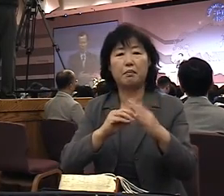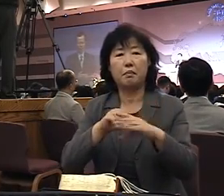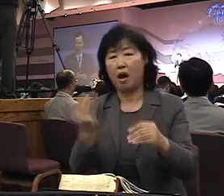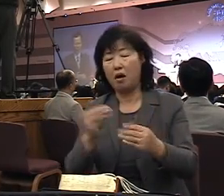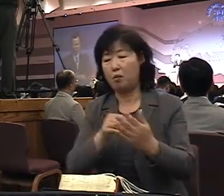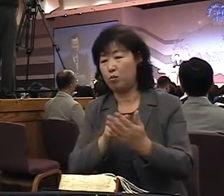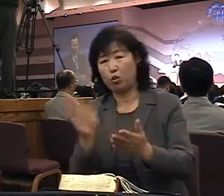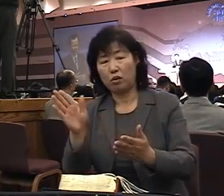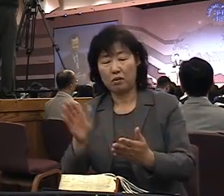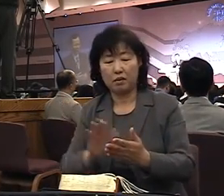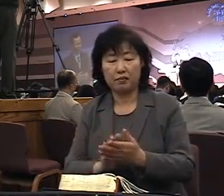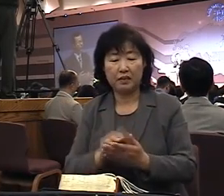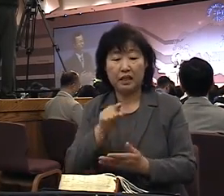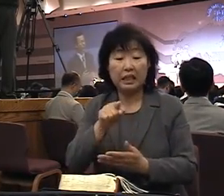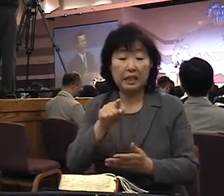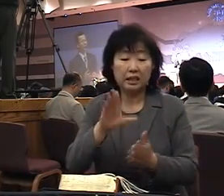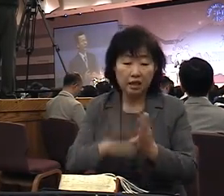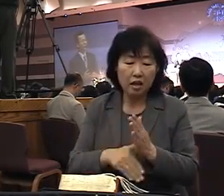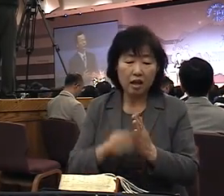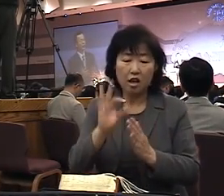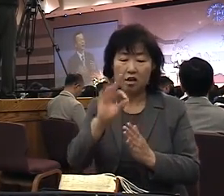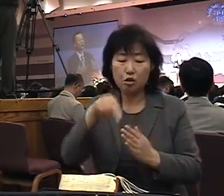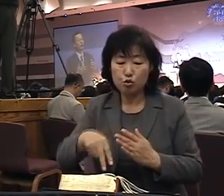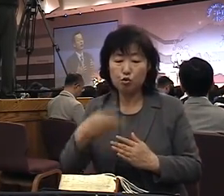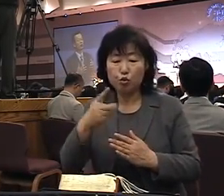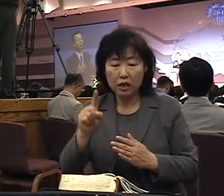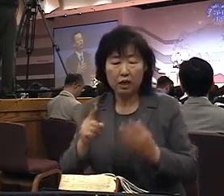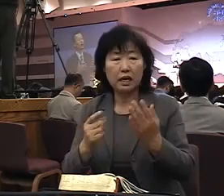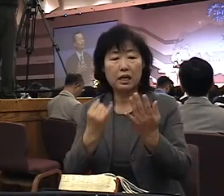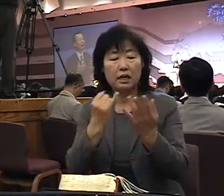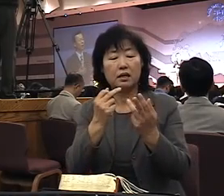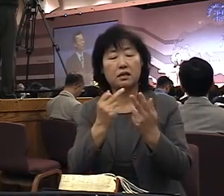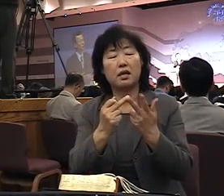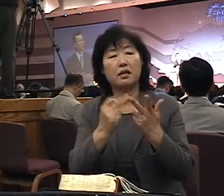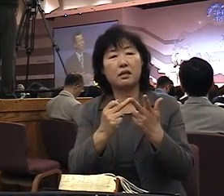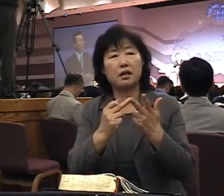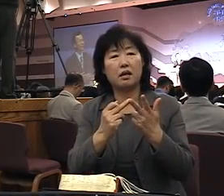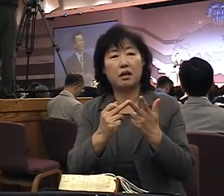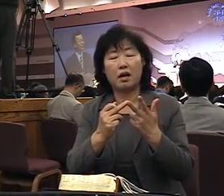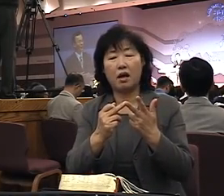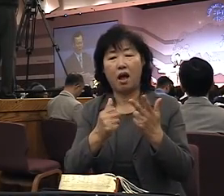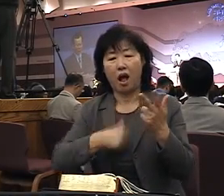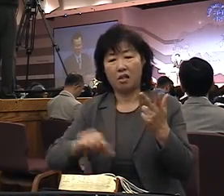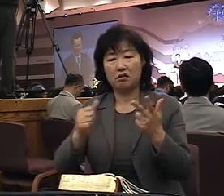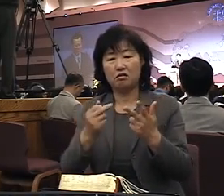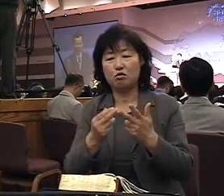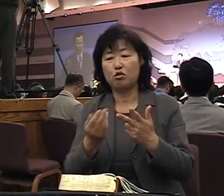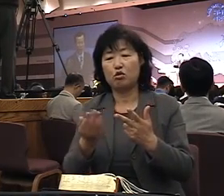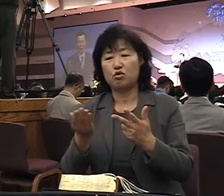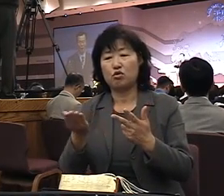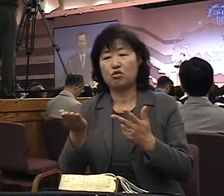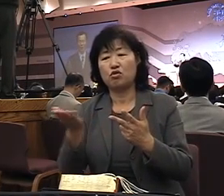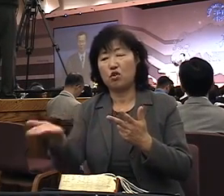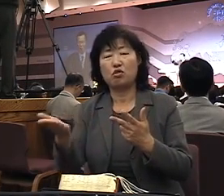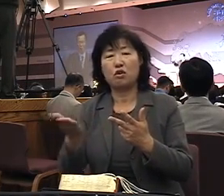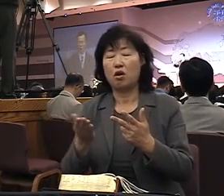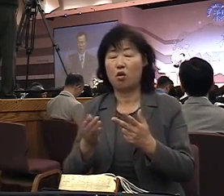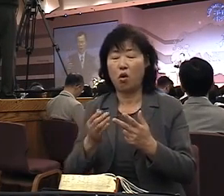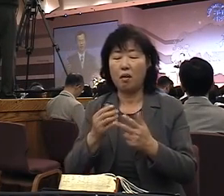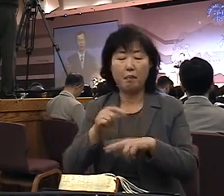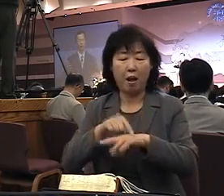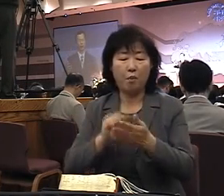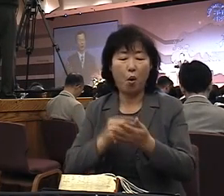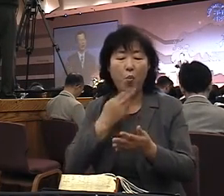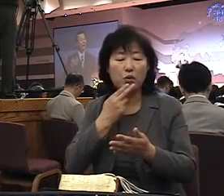여러분, 유다가 이때 분명히 그 셋째를 주려는 마음이 없었습니다. 이 다말이라는 사람으로 말미암아